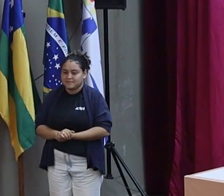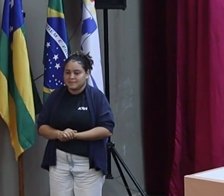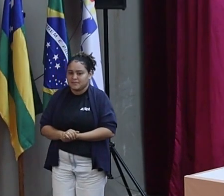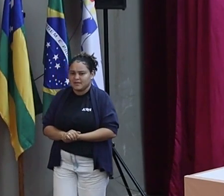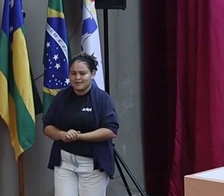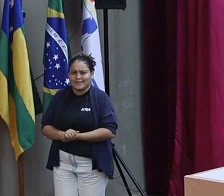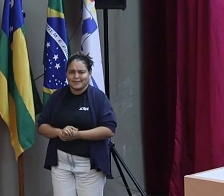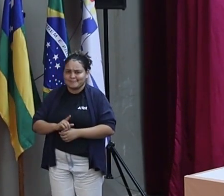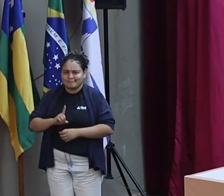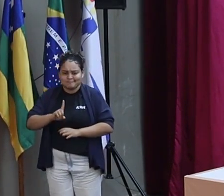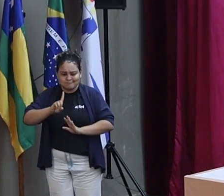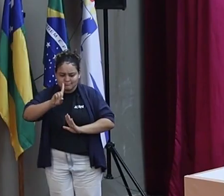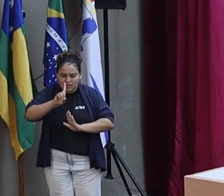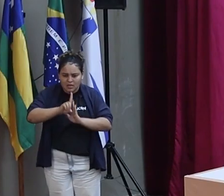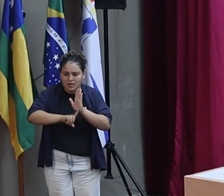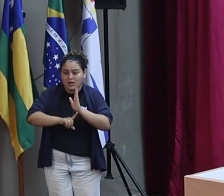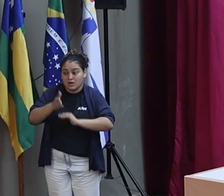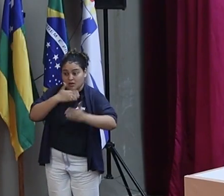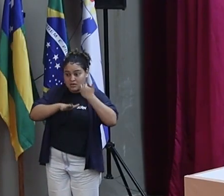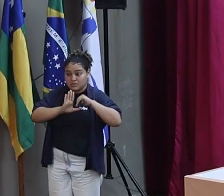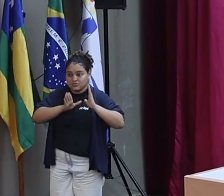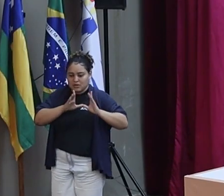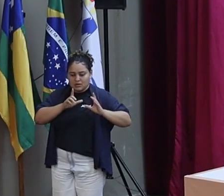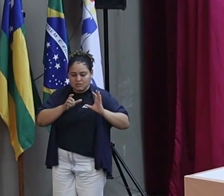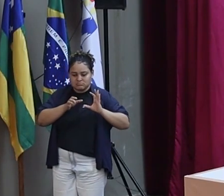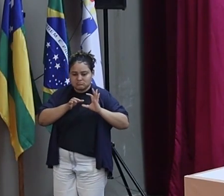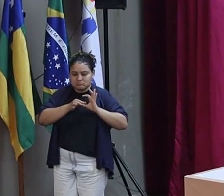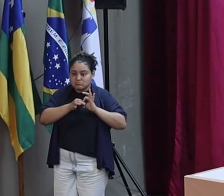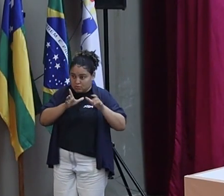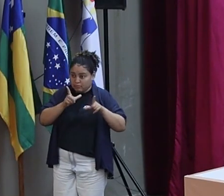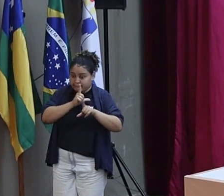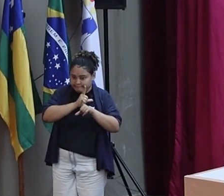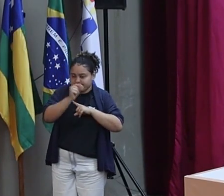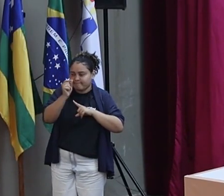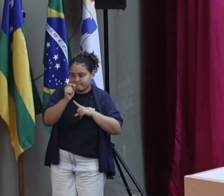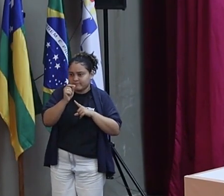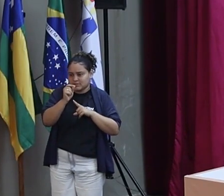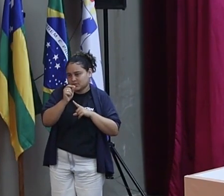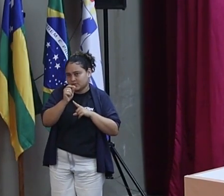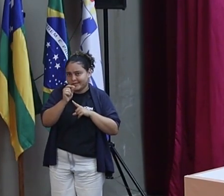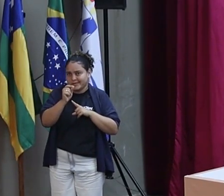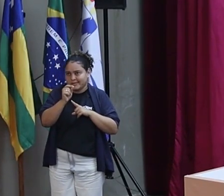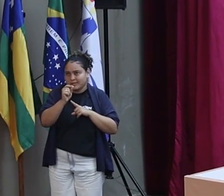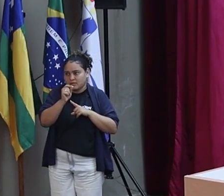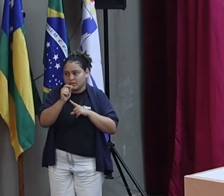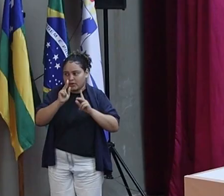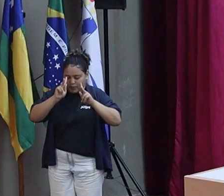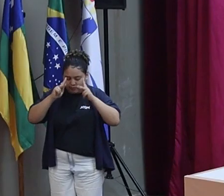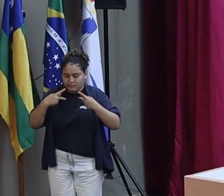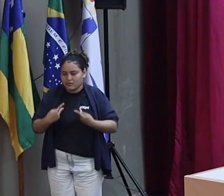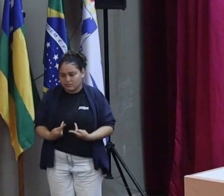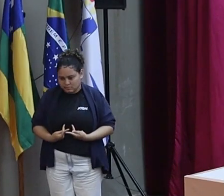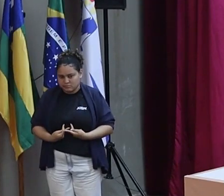os direitos conquistados pelos os direitos humanos, né, e a gente